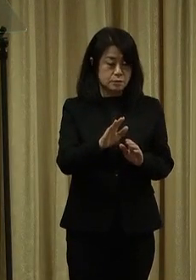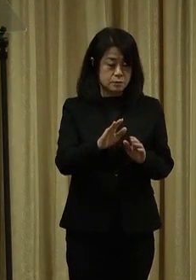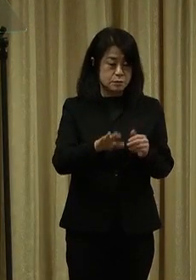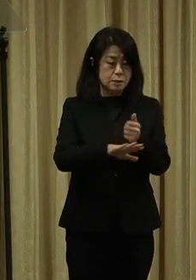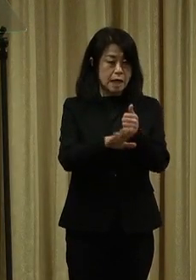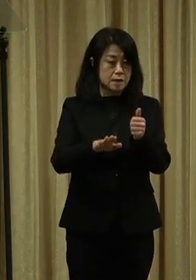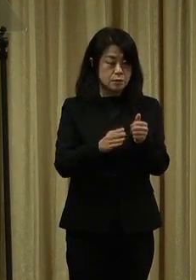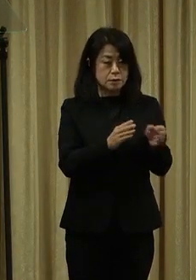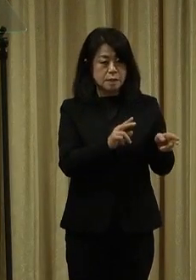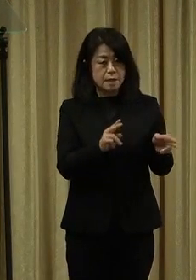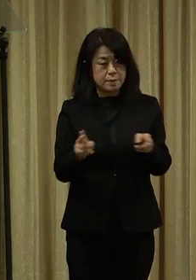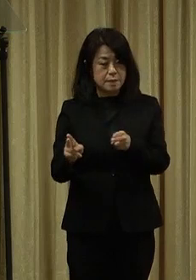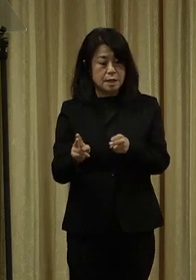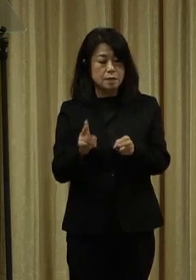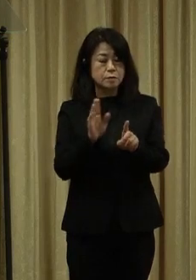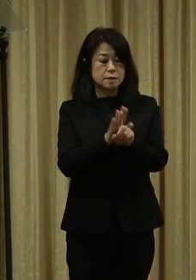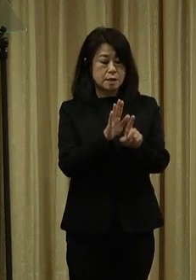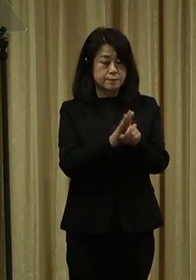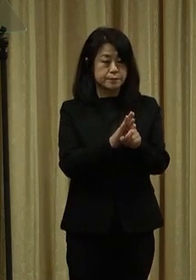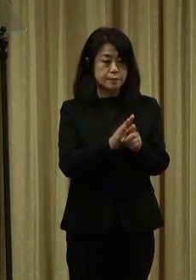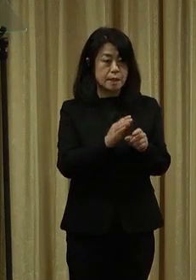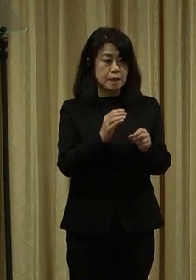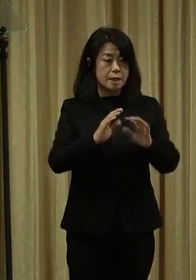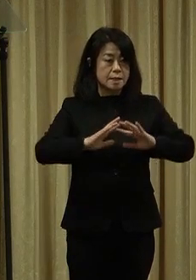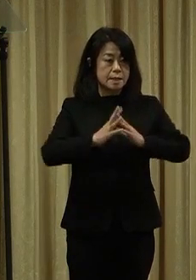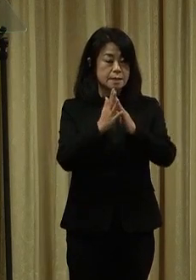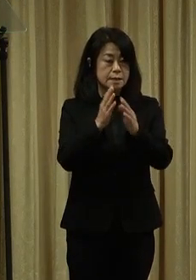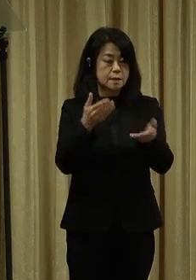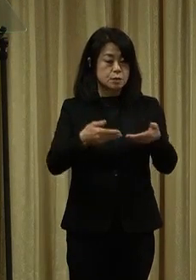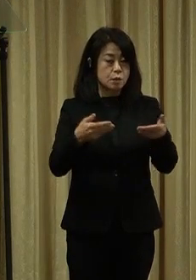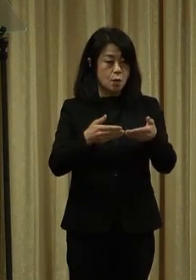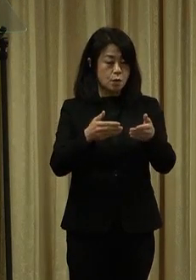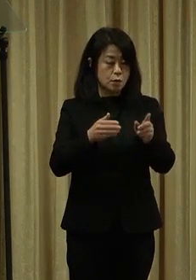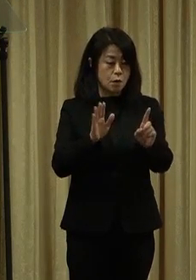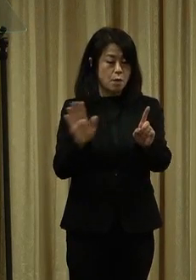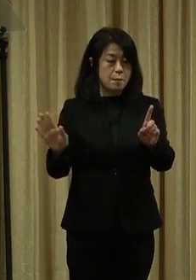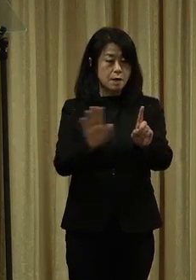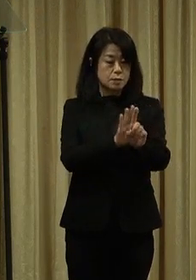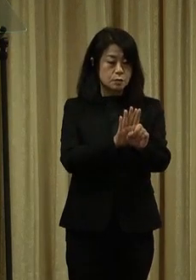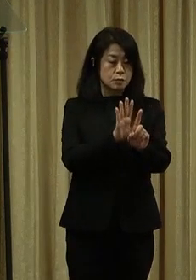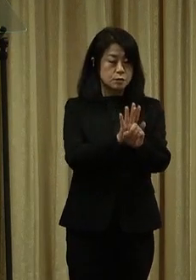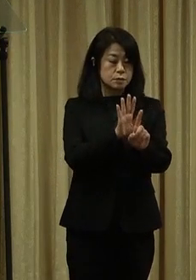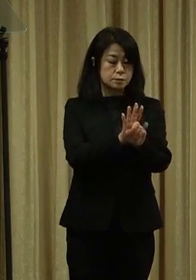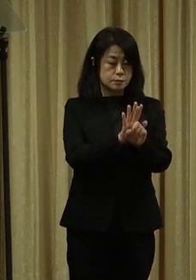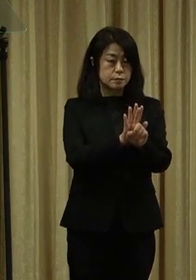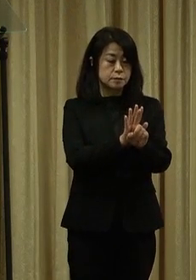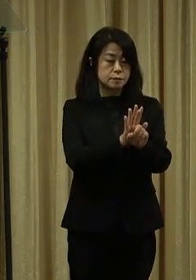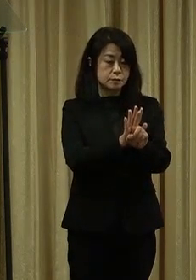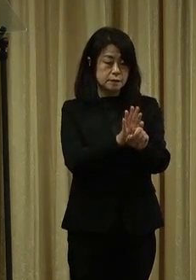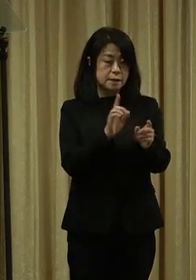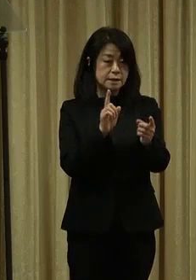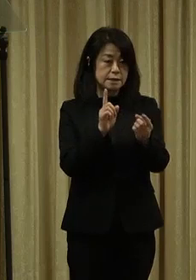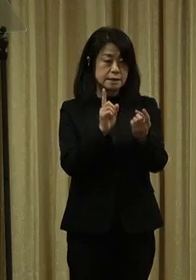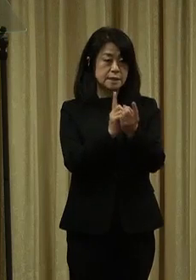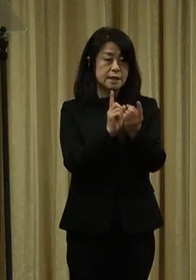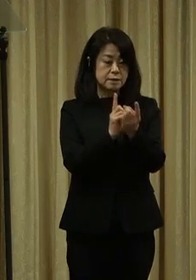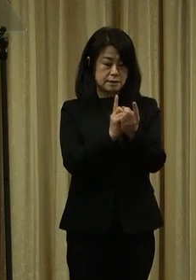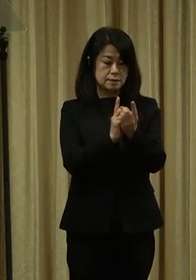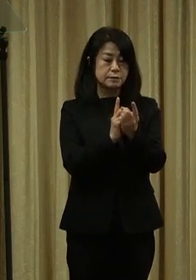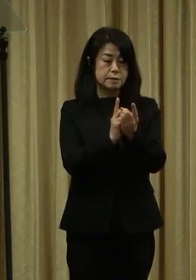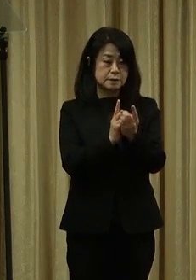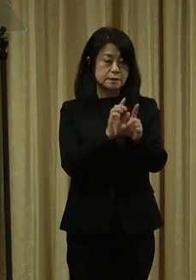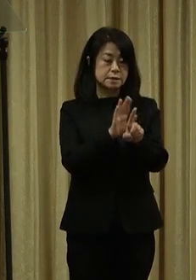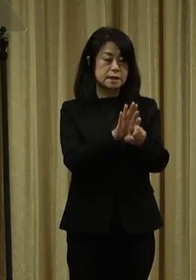境整備への支援、建設業におけるバックオフィス業務の DX に対し支援をしてまいります